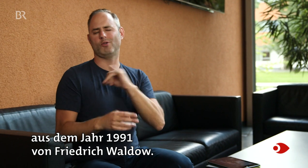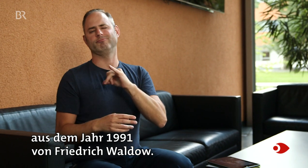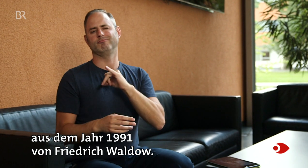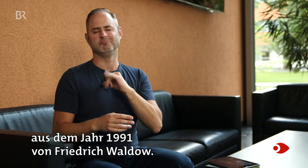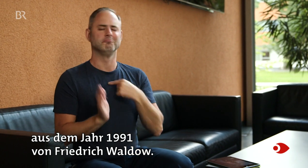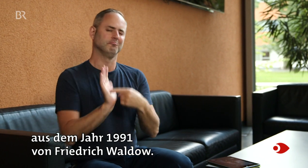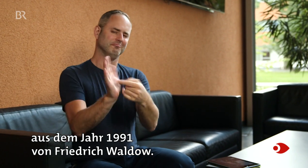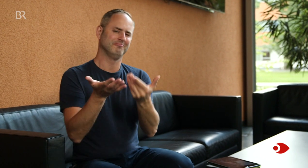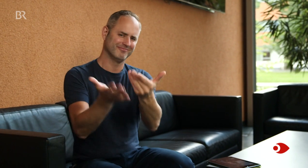Friedrich Waldo.